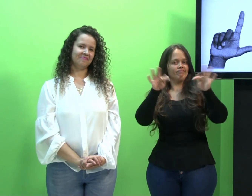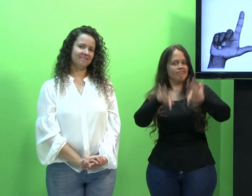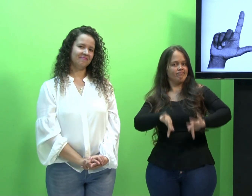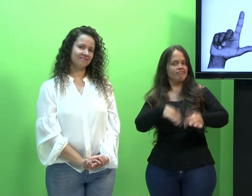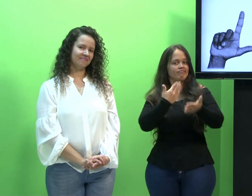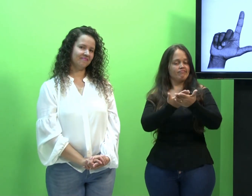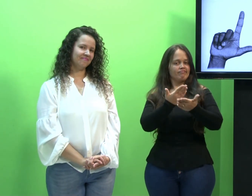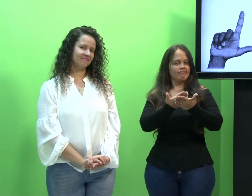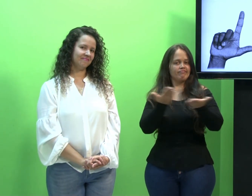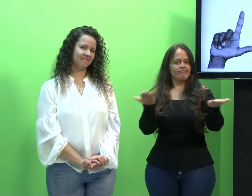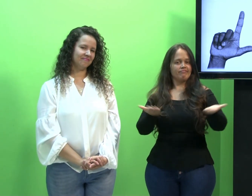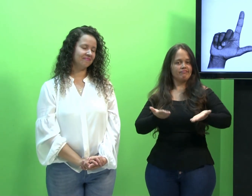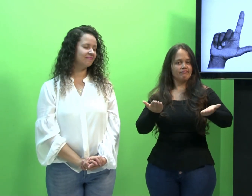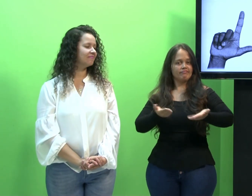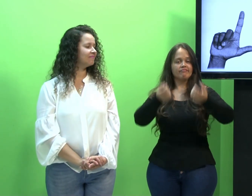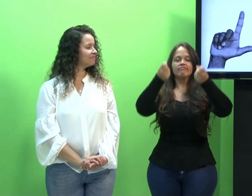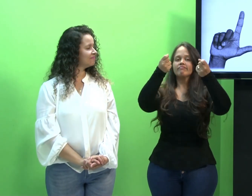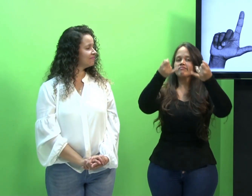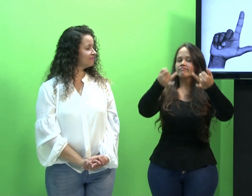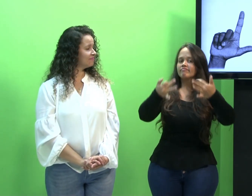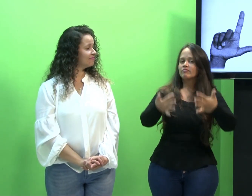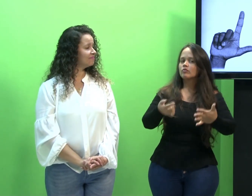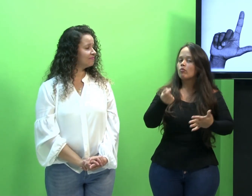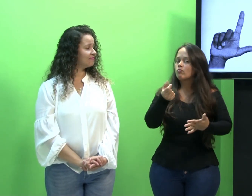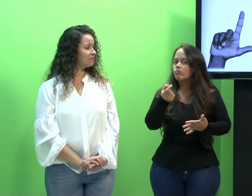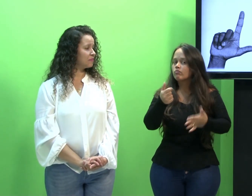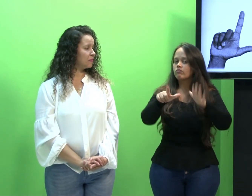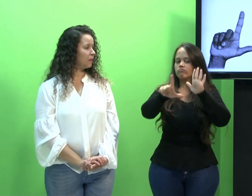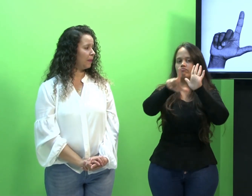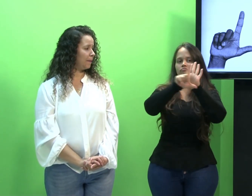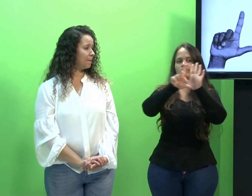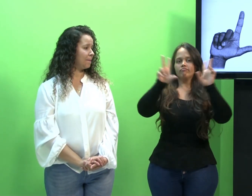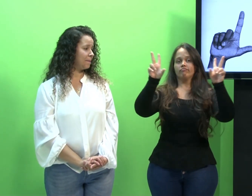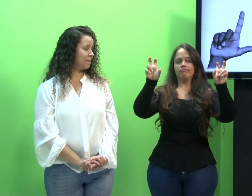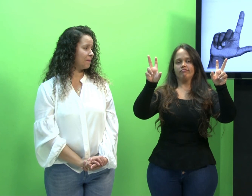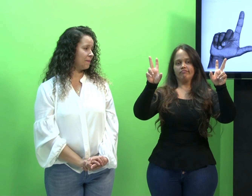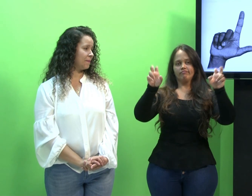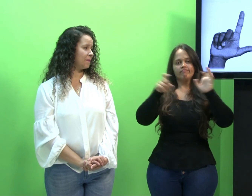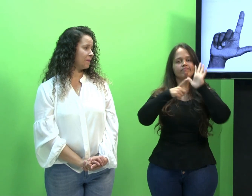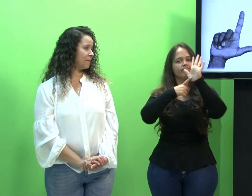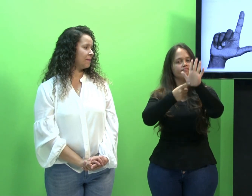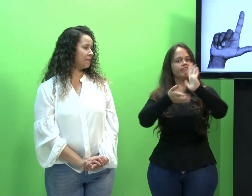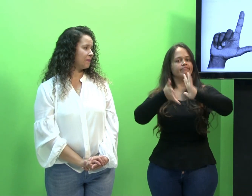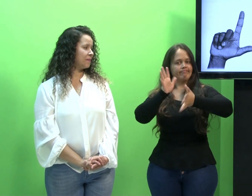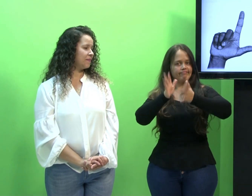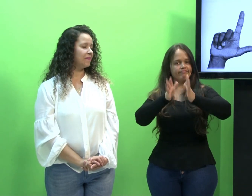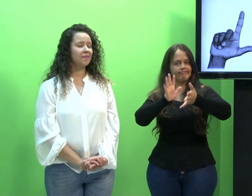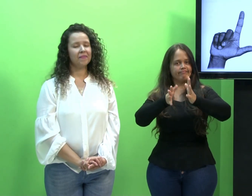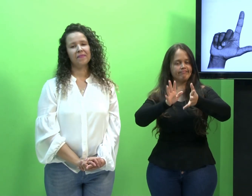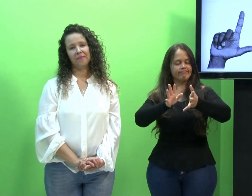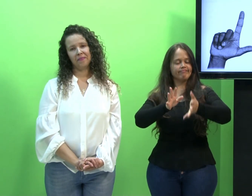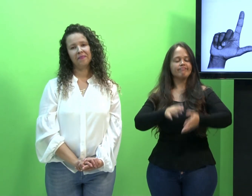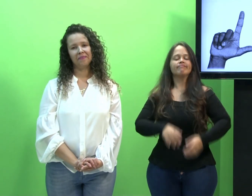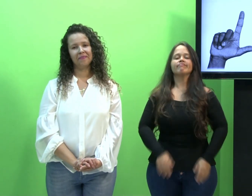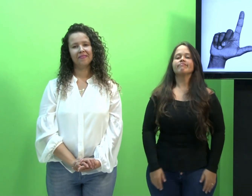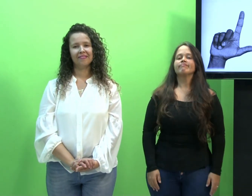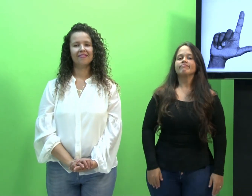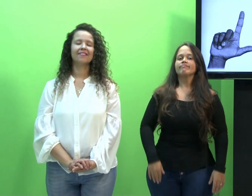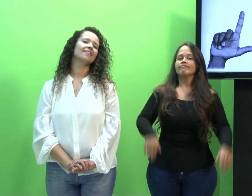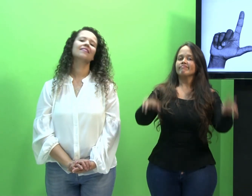Encerraremos nossa aula de hoje falando um pouco das leis em destaque em relação a Libras.